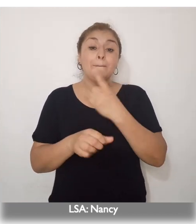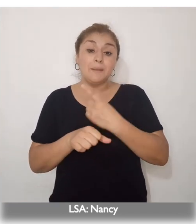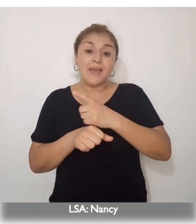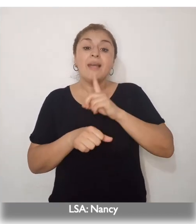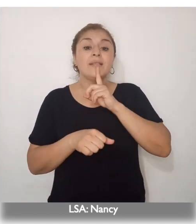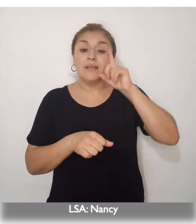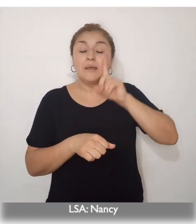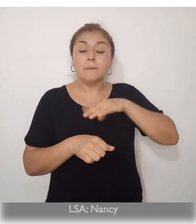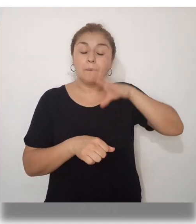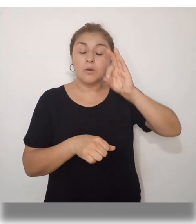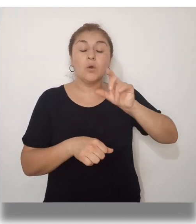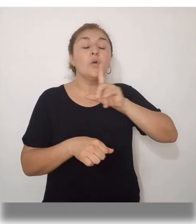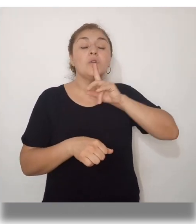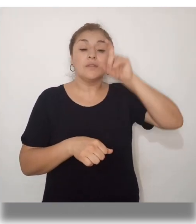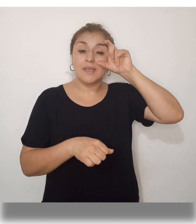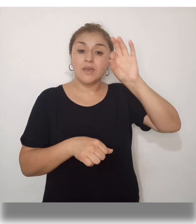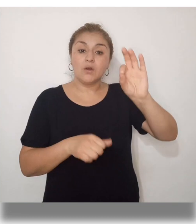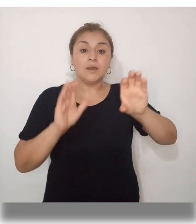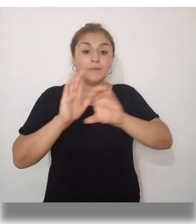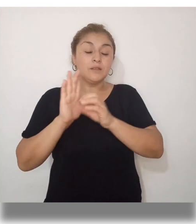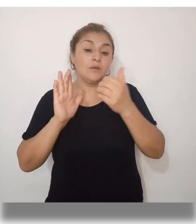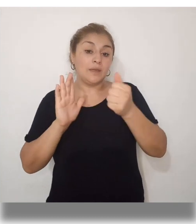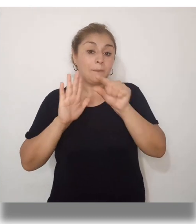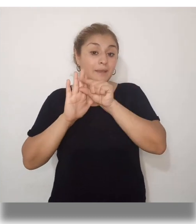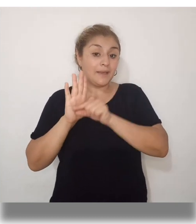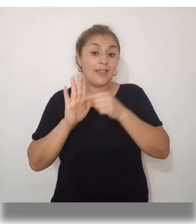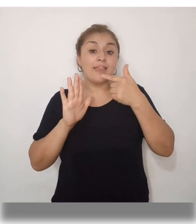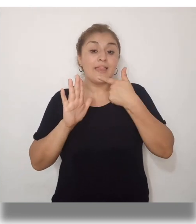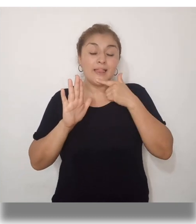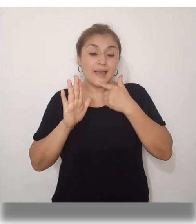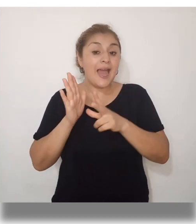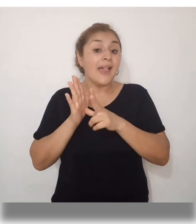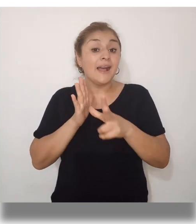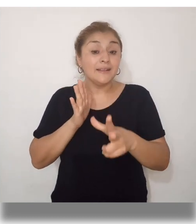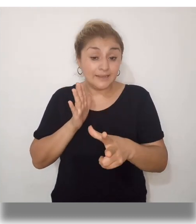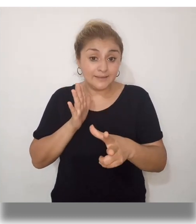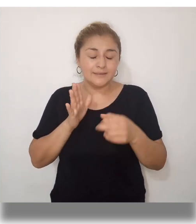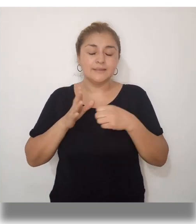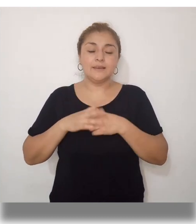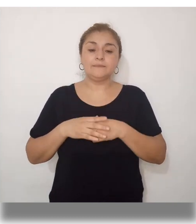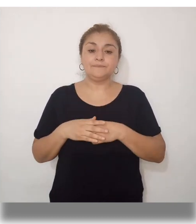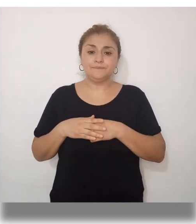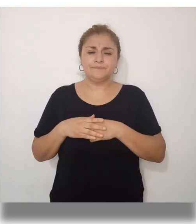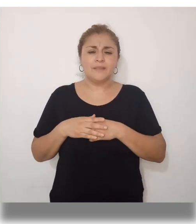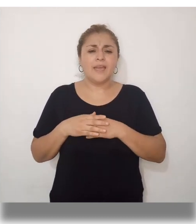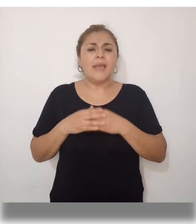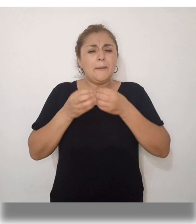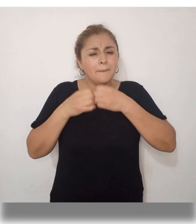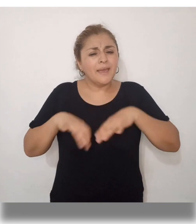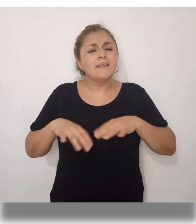capítulo 6 versículo 17 en este versículo él comienza a